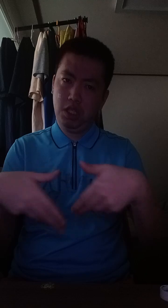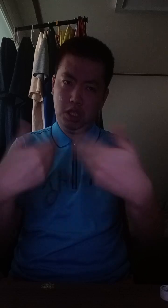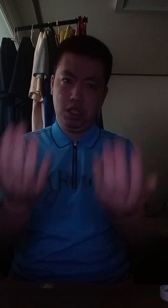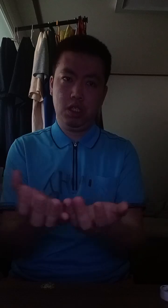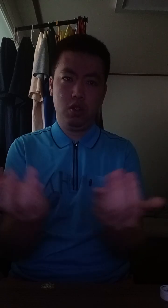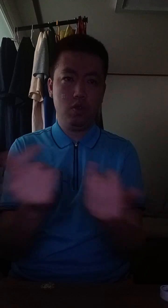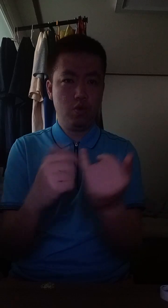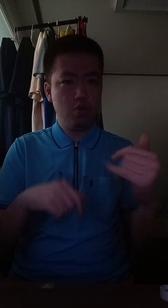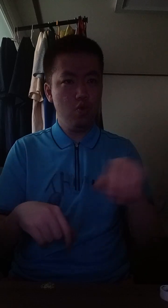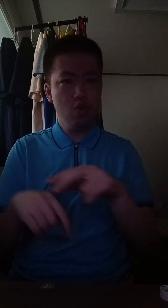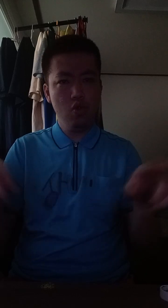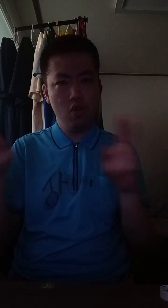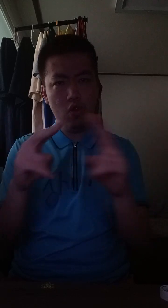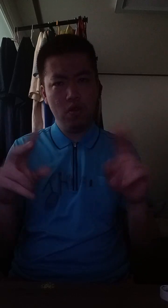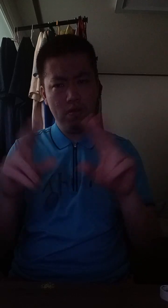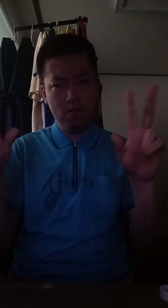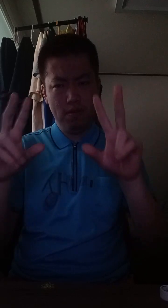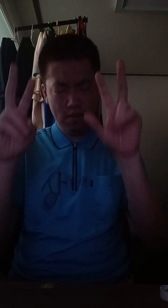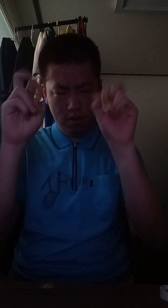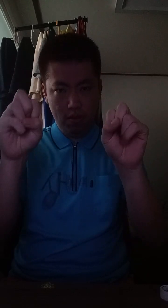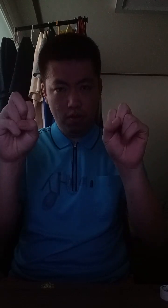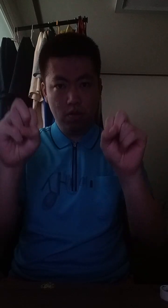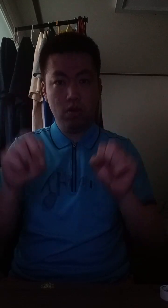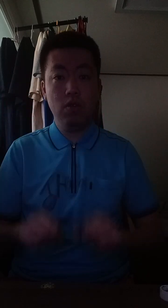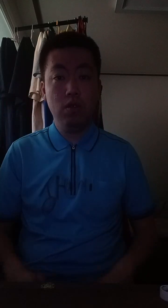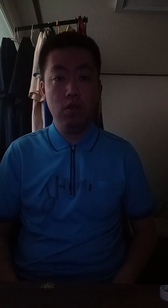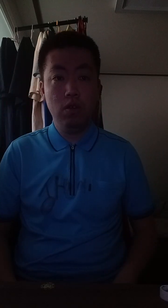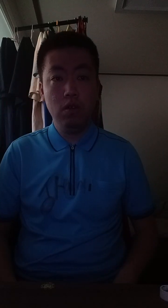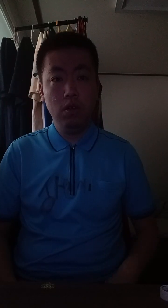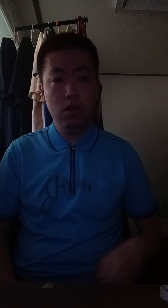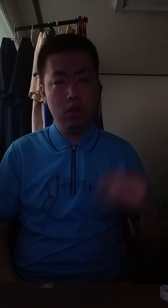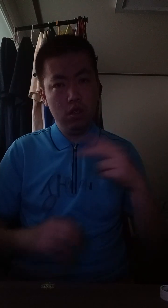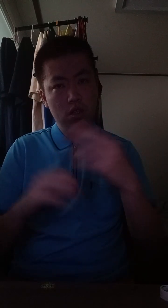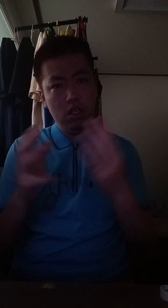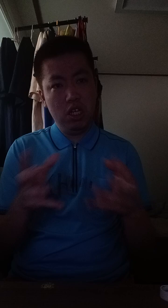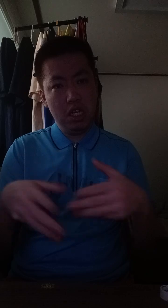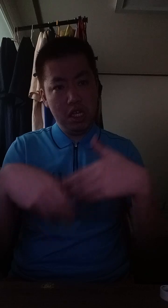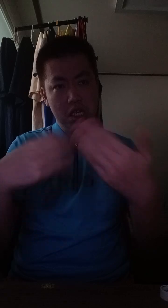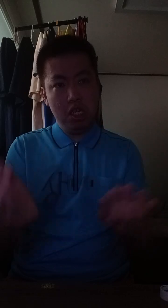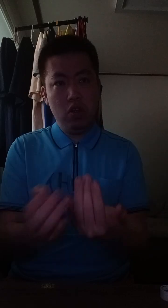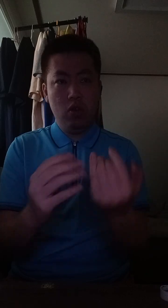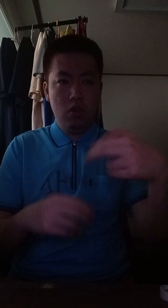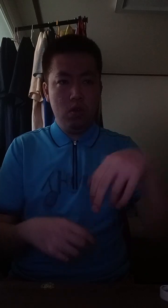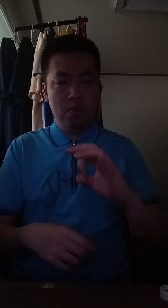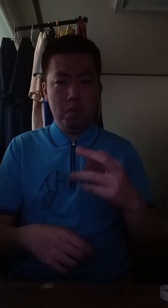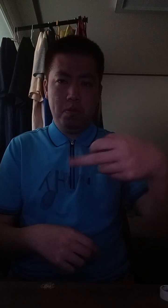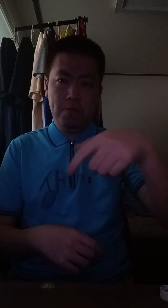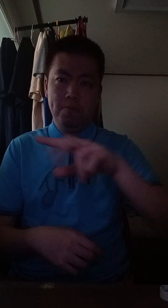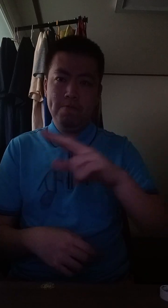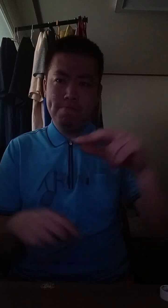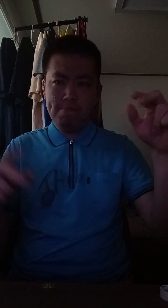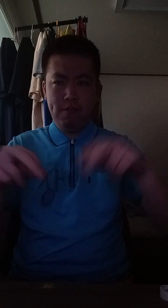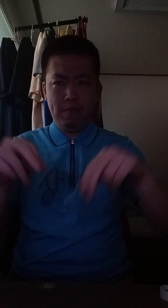아파트 100여 가구가 30분 동안 정전됐고 인천 당하동의 아파트에서도 30분 동안 전력